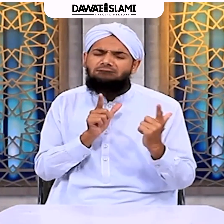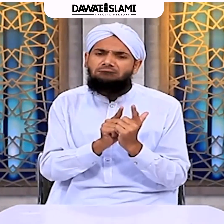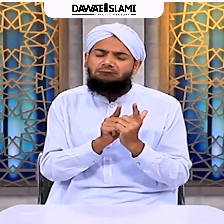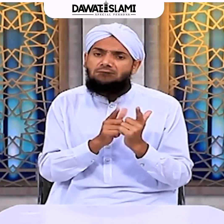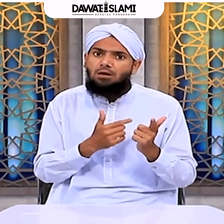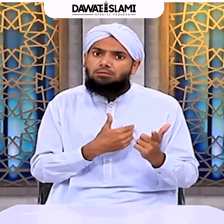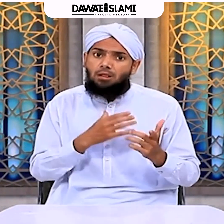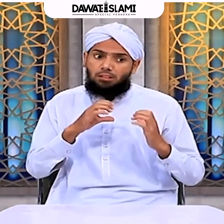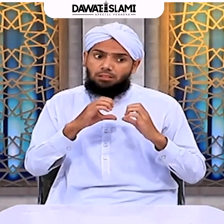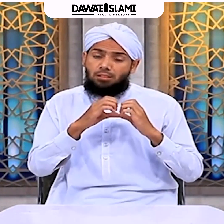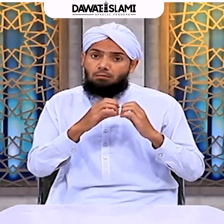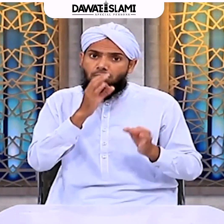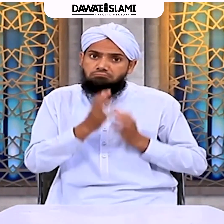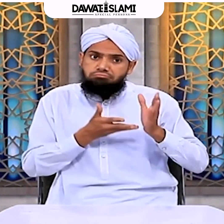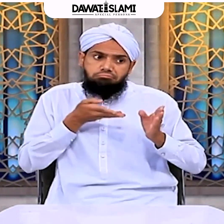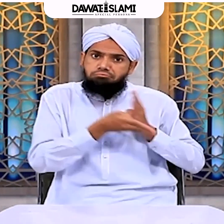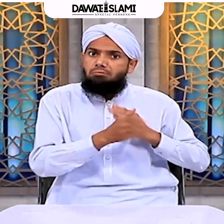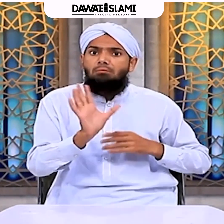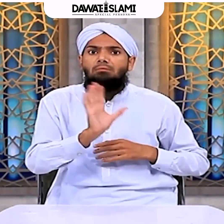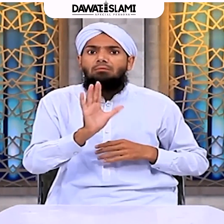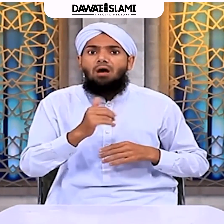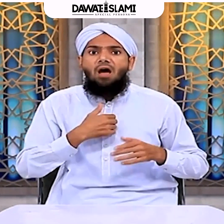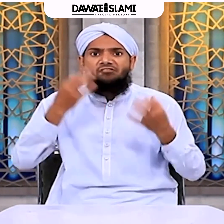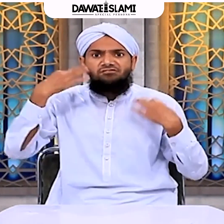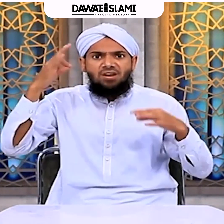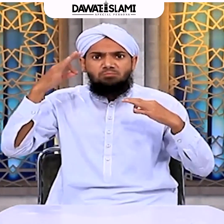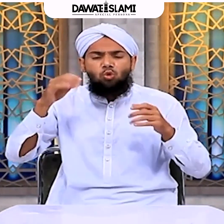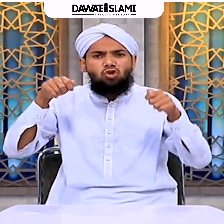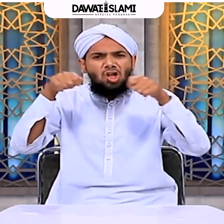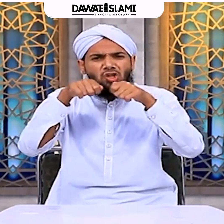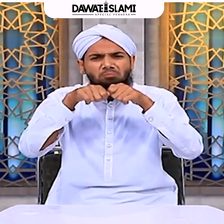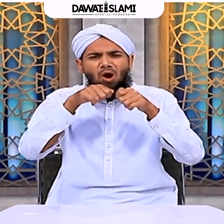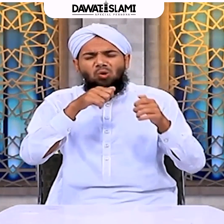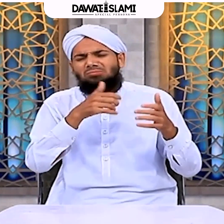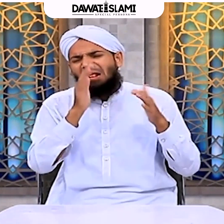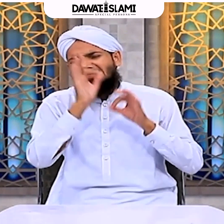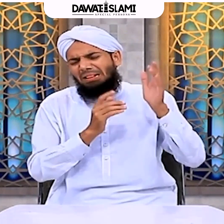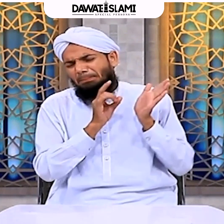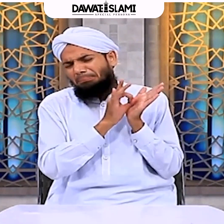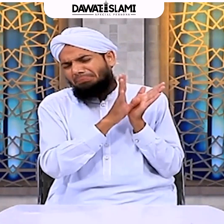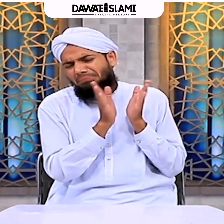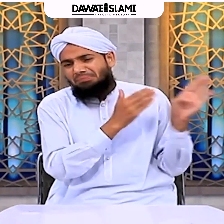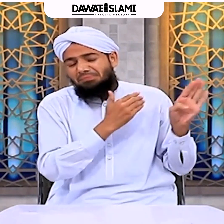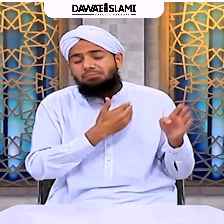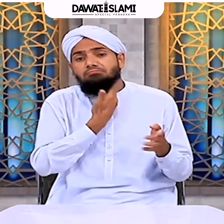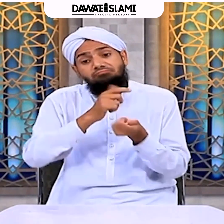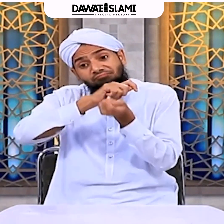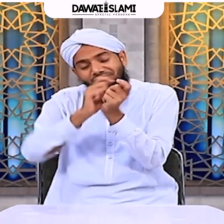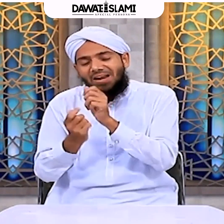پاک اس دل کو عذاب نہیں دیتا فلموں سے ڈراموں سے دے نفرت تو الہی بس شوق مجھے نہ تو تلاوت کا